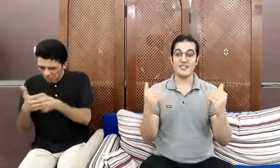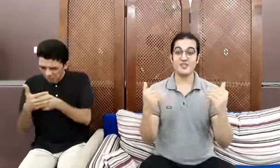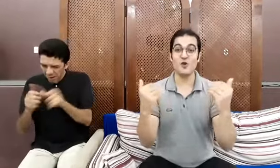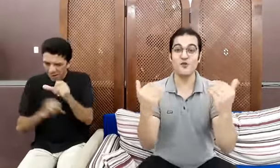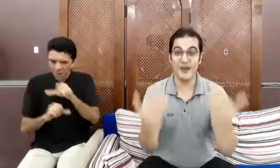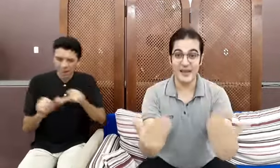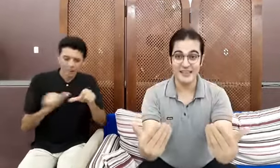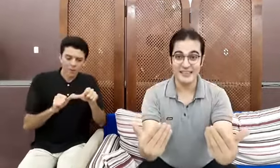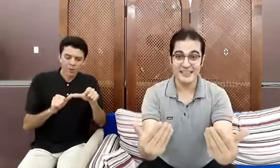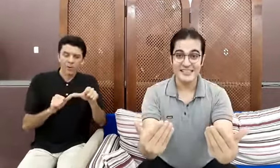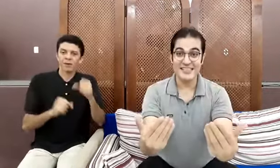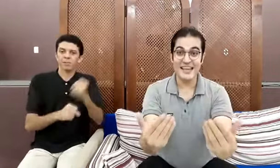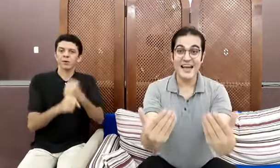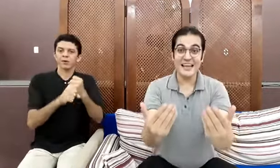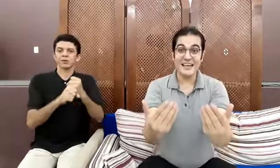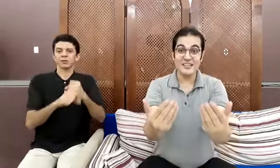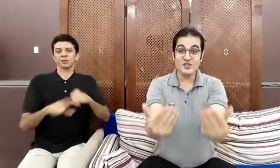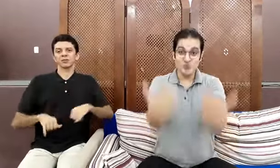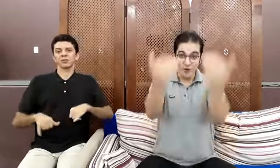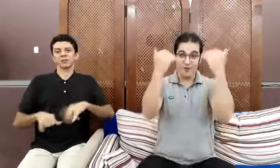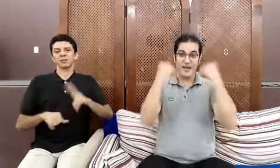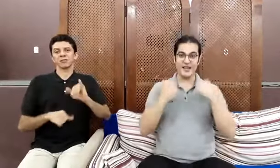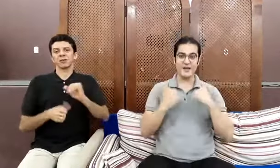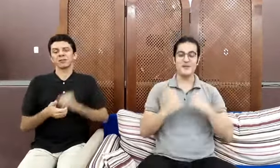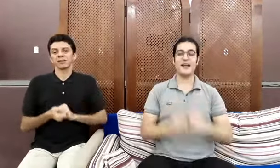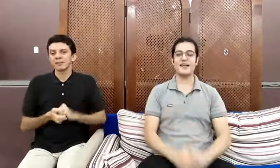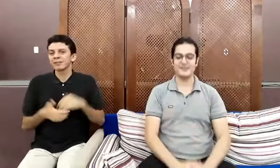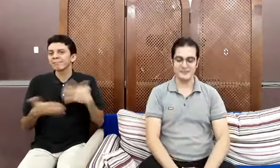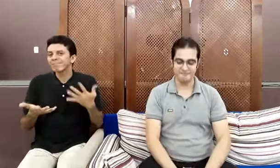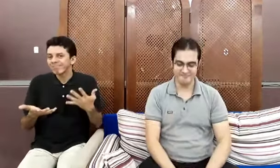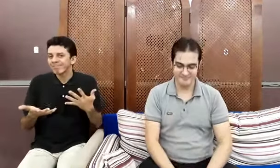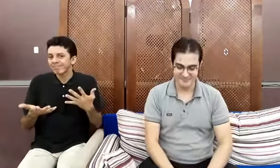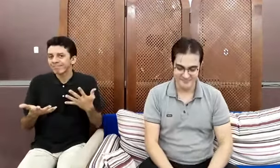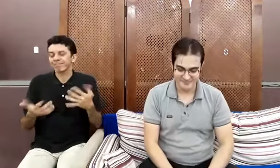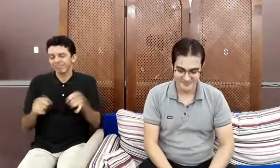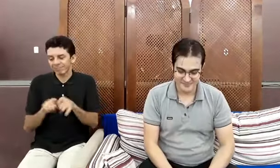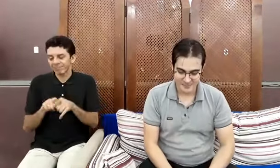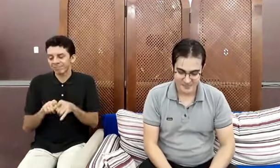igreja sofrer seria aquele que sofreria pela igreja.